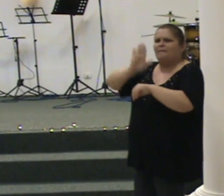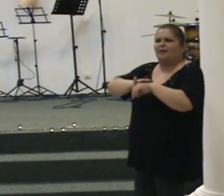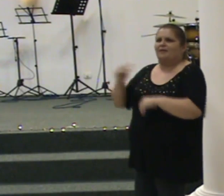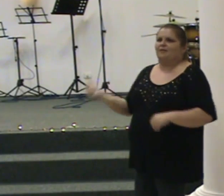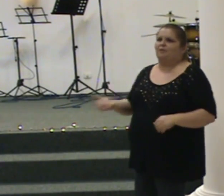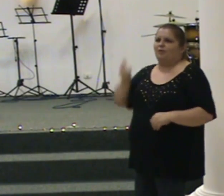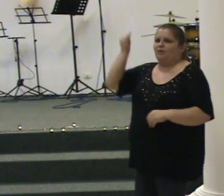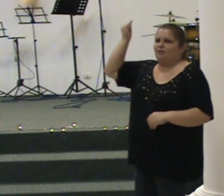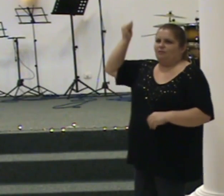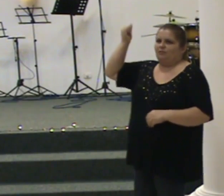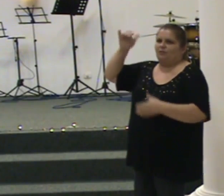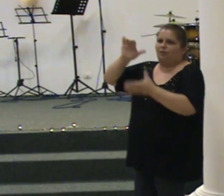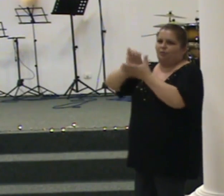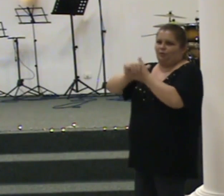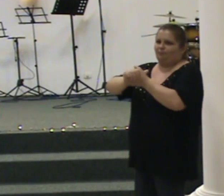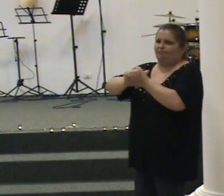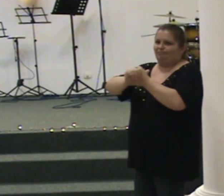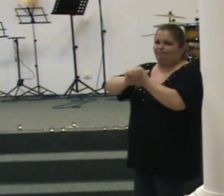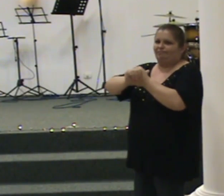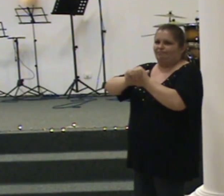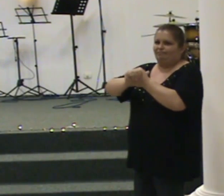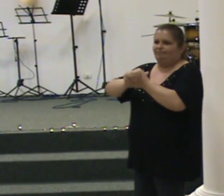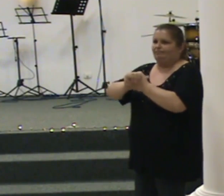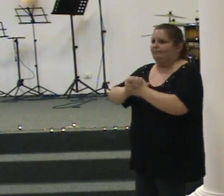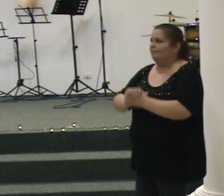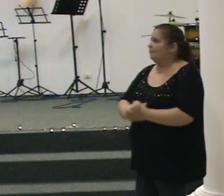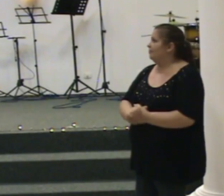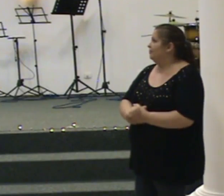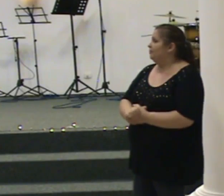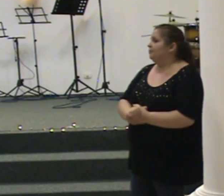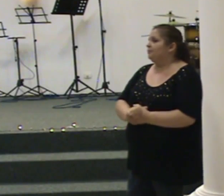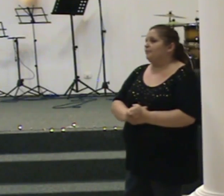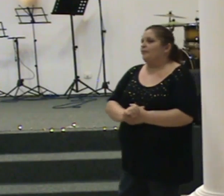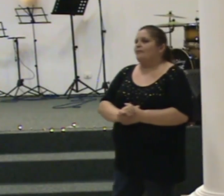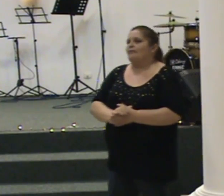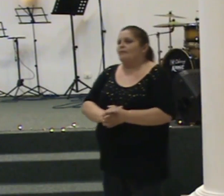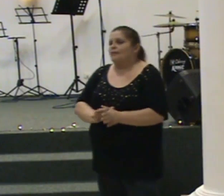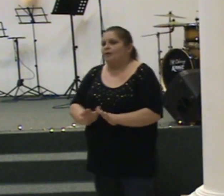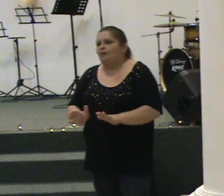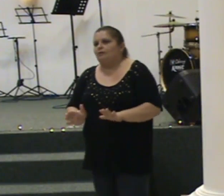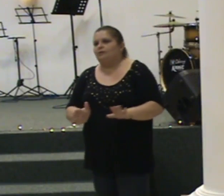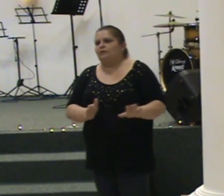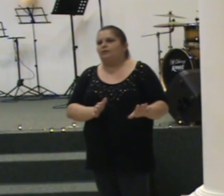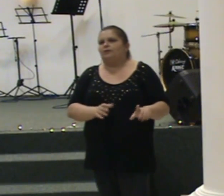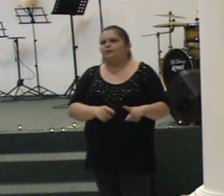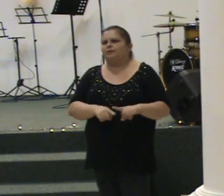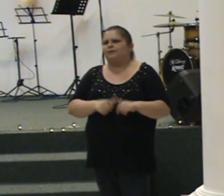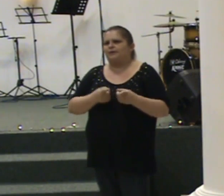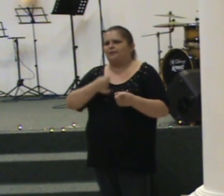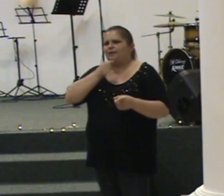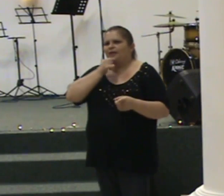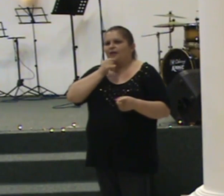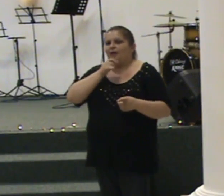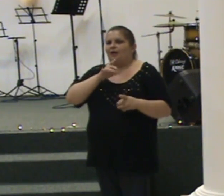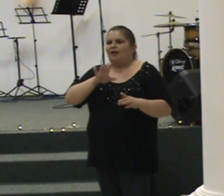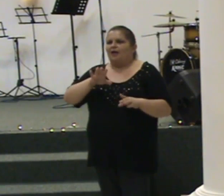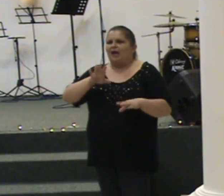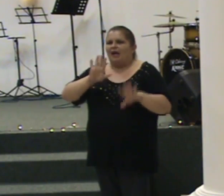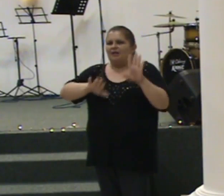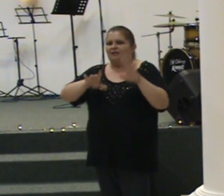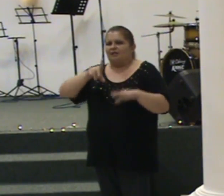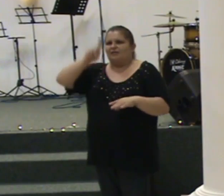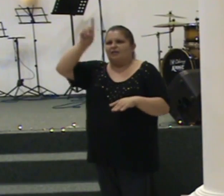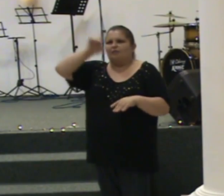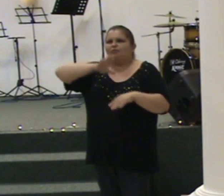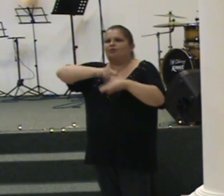mais importante do que resolver o problema do casamento dela. Muitas pessoas, quando Deus chama, ele fala, primeiro eu tenho que resolver tal coisa,